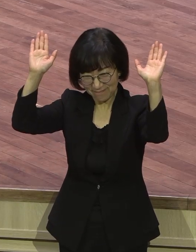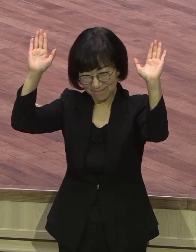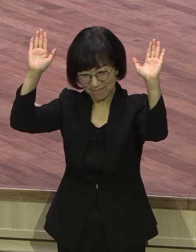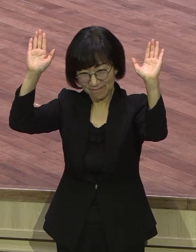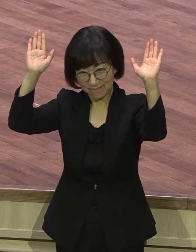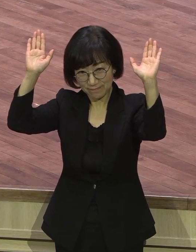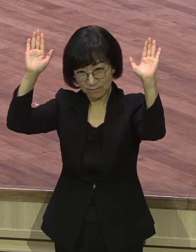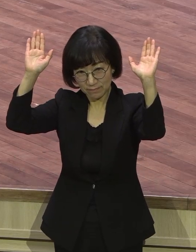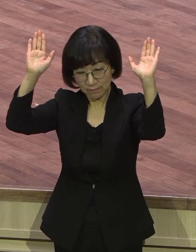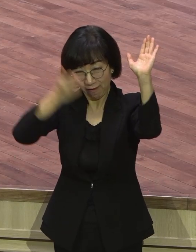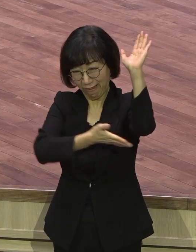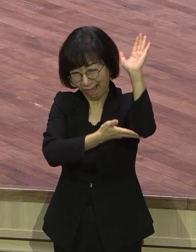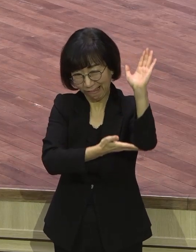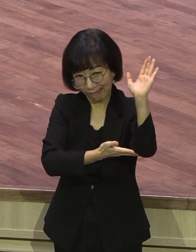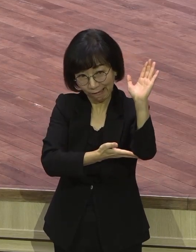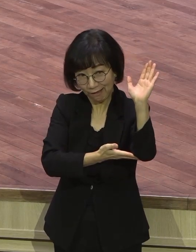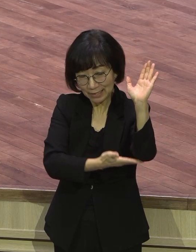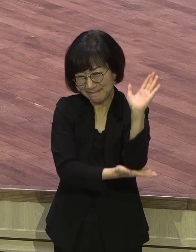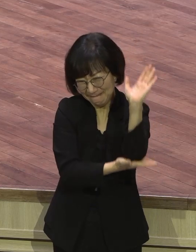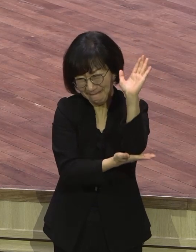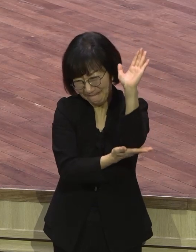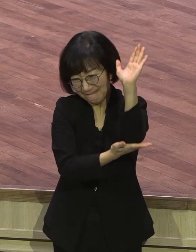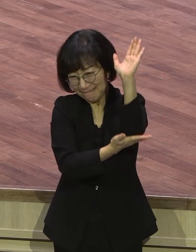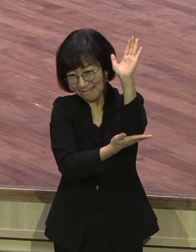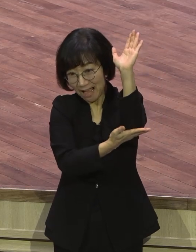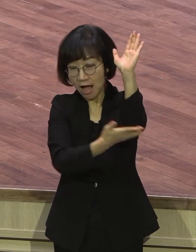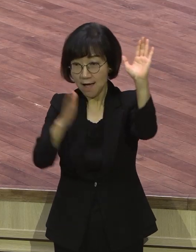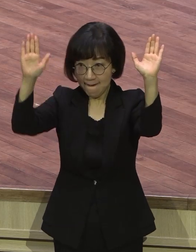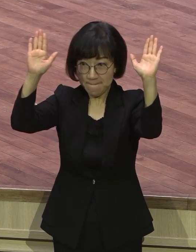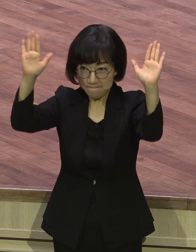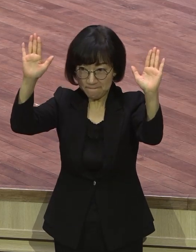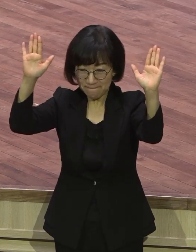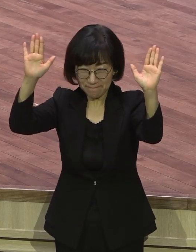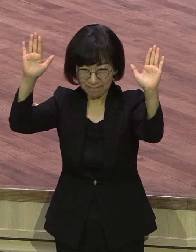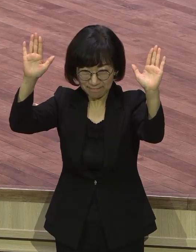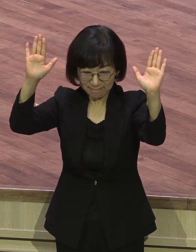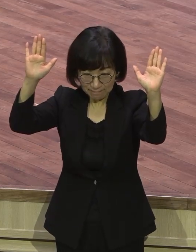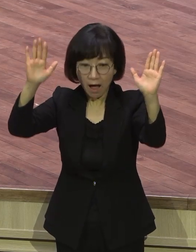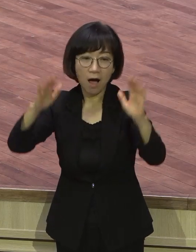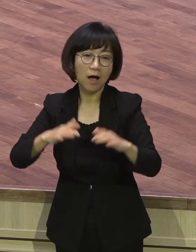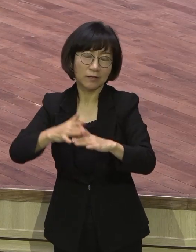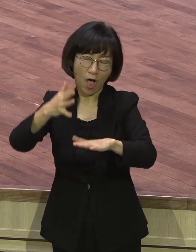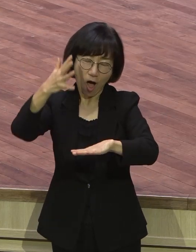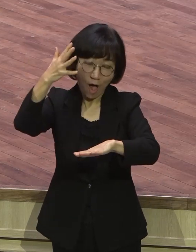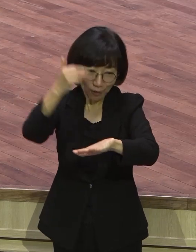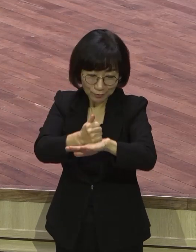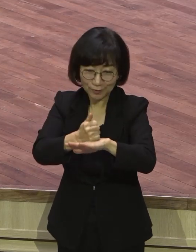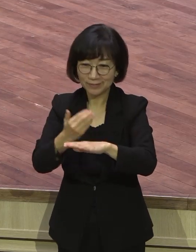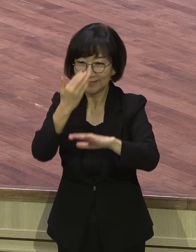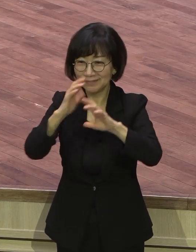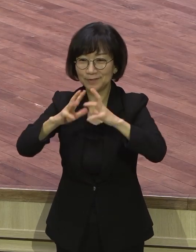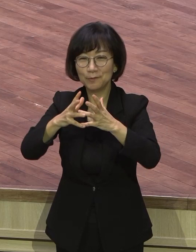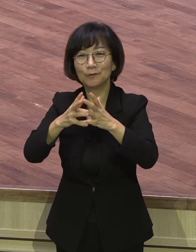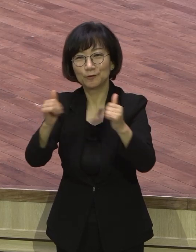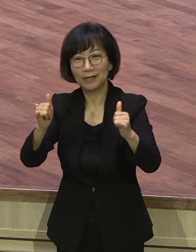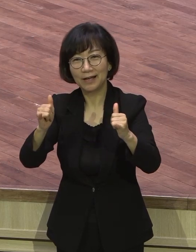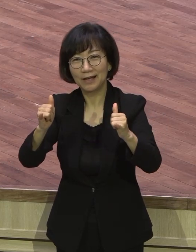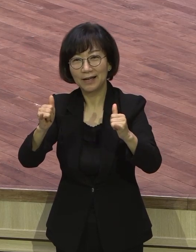손이 안 내려오잖아요. 안 내려오니까 결국은 요수와 군대가 아멜렉 군대를